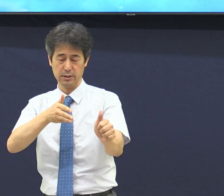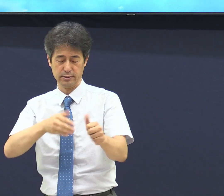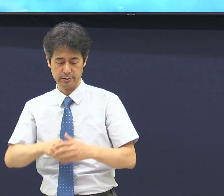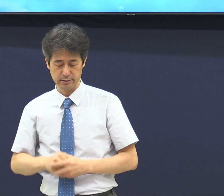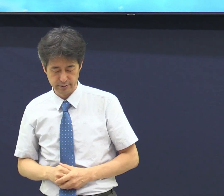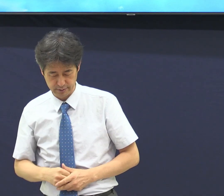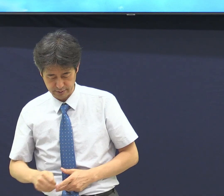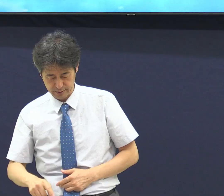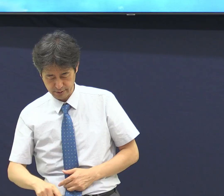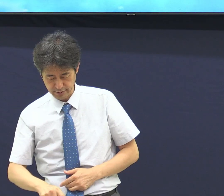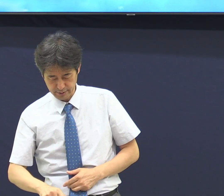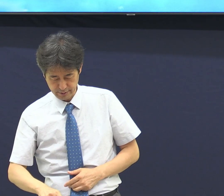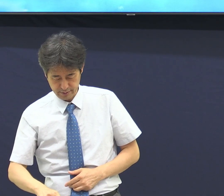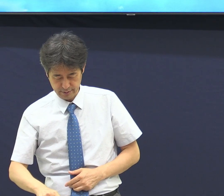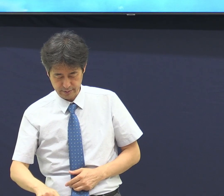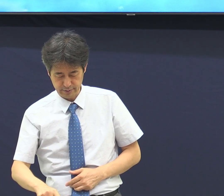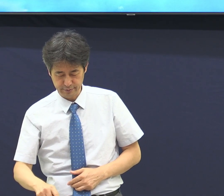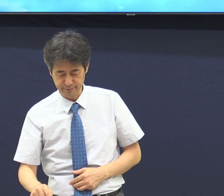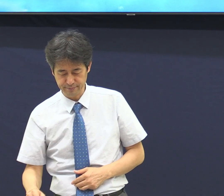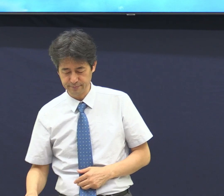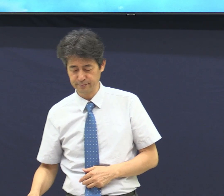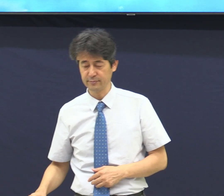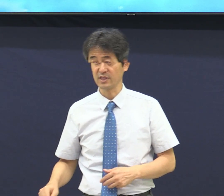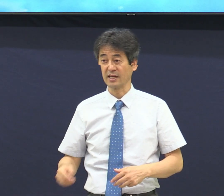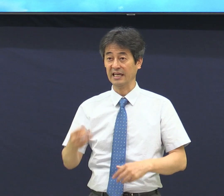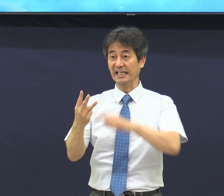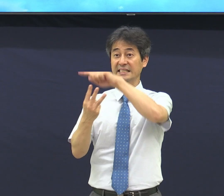하나님께서 사용하시는 섭리가 있다는 것이죠.